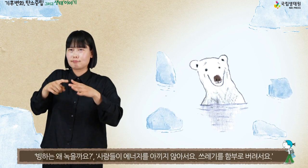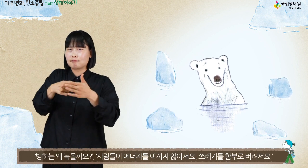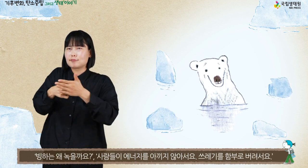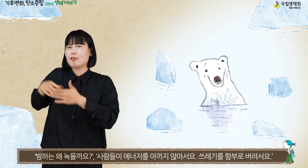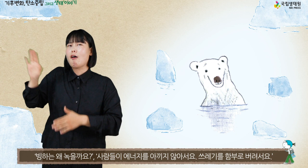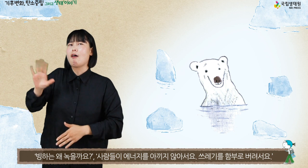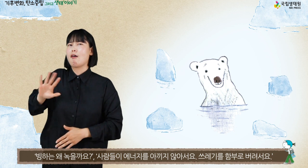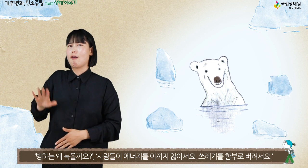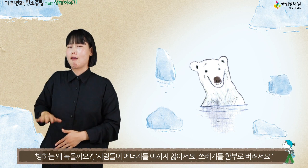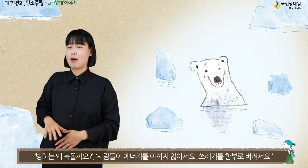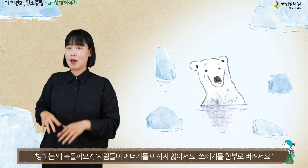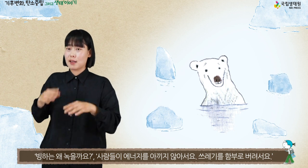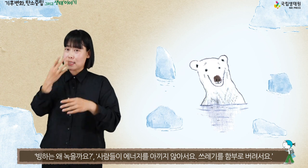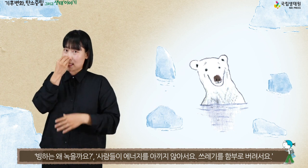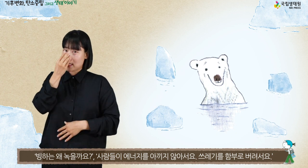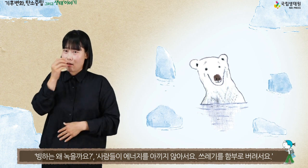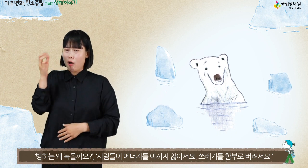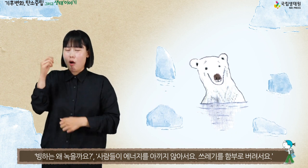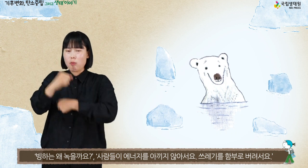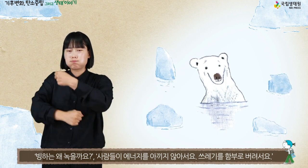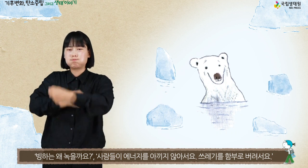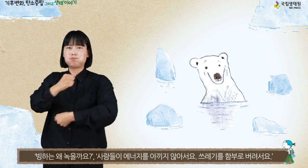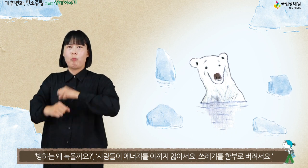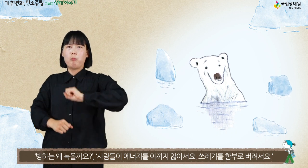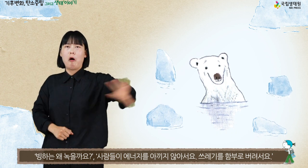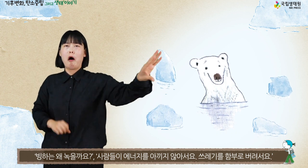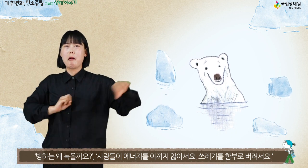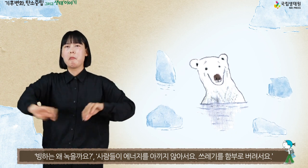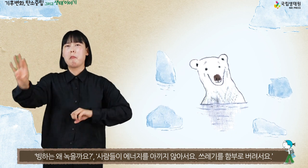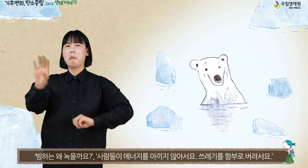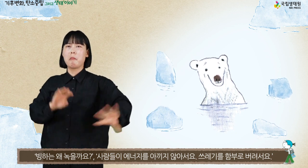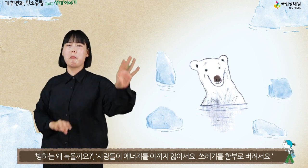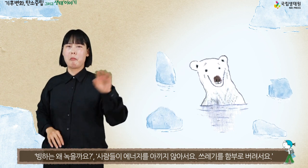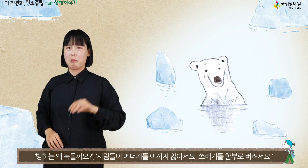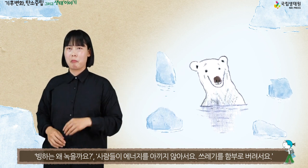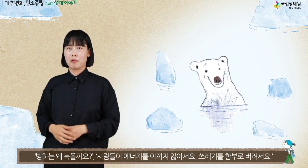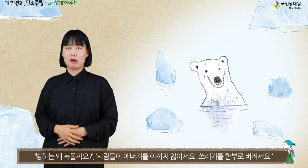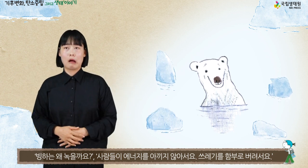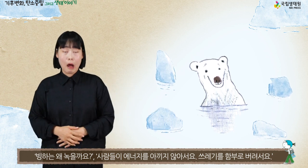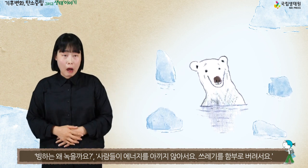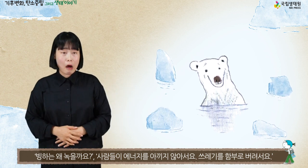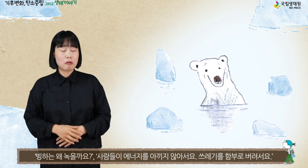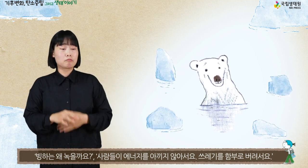사람들이 에너지를 아끼지 않아서요. 쓰레기를 함부로 버려서요.